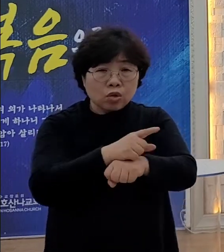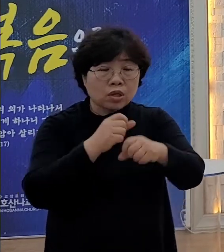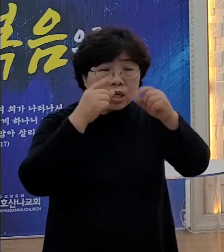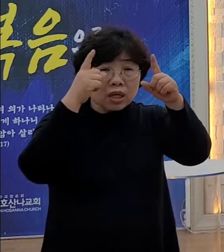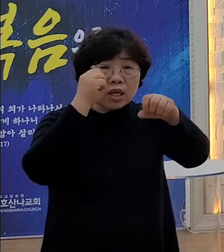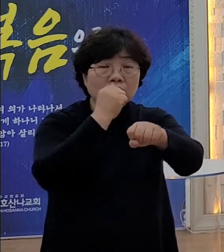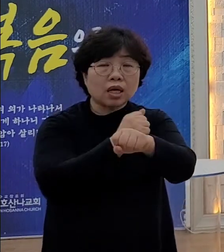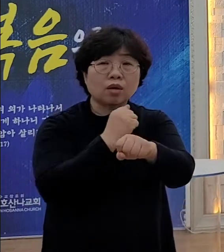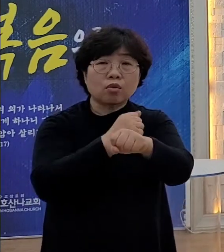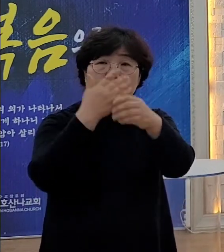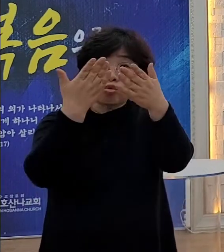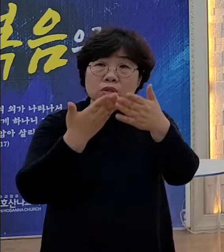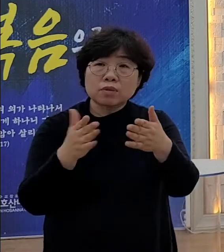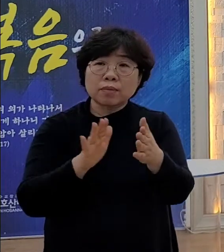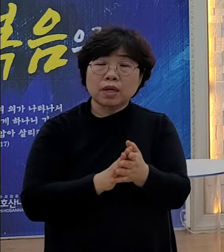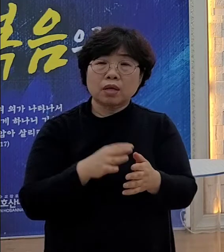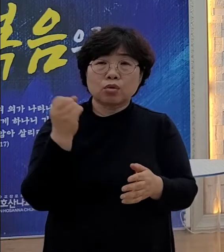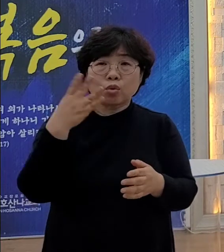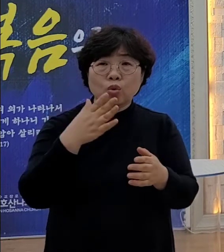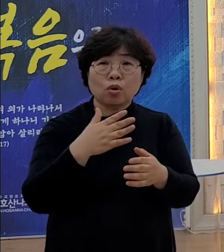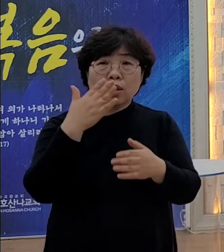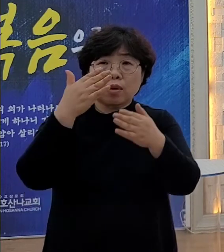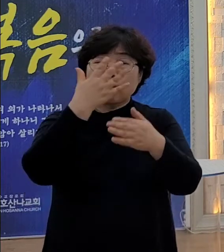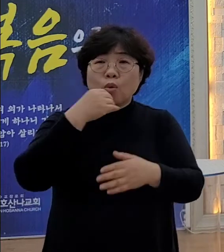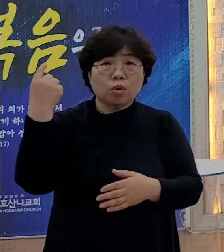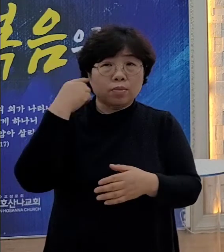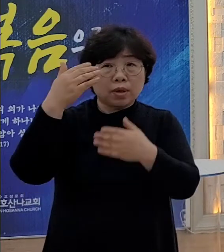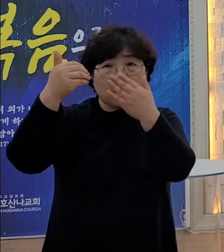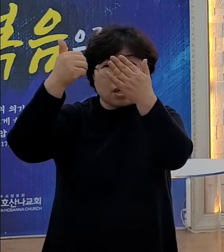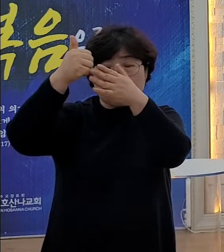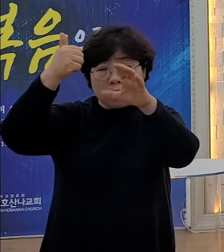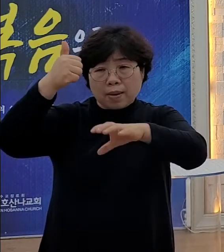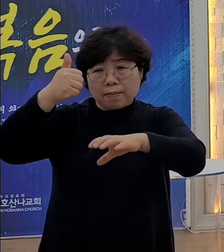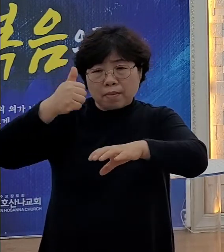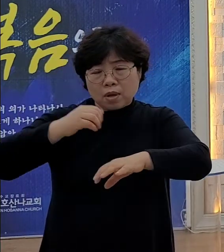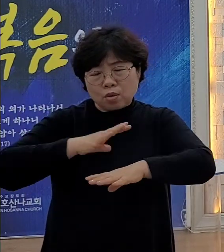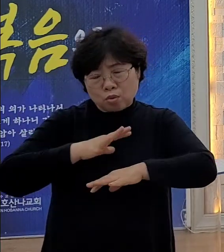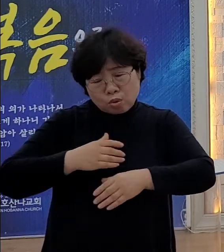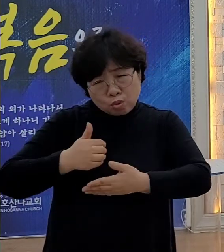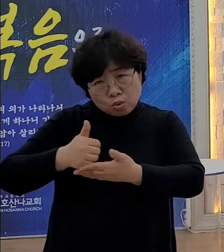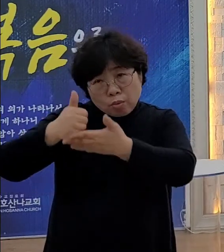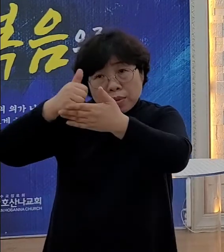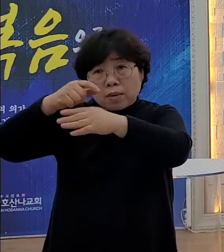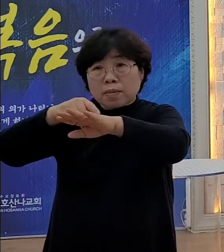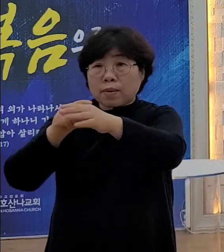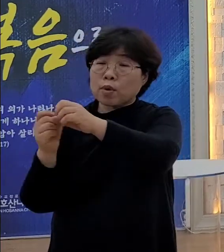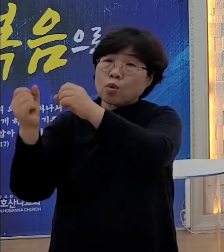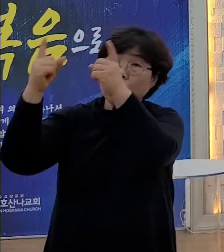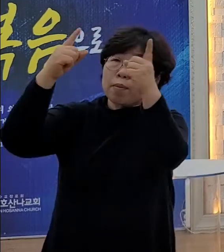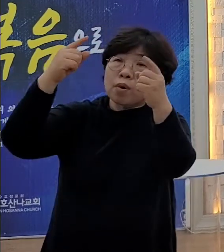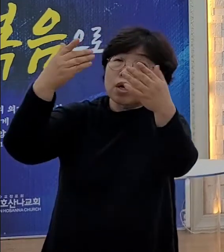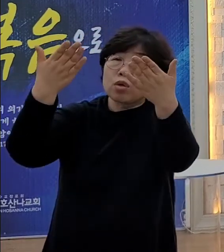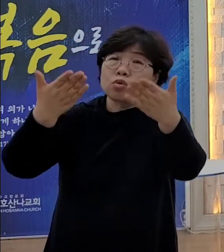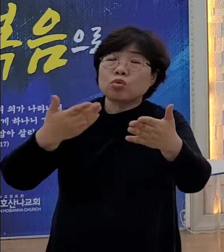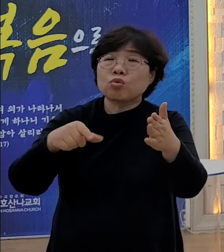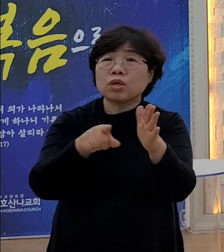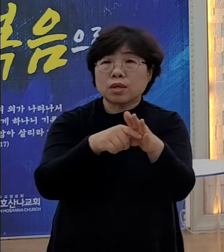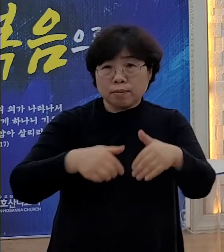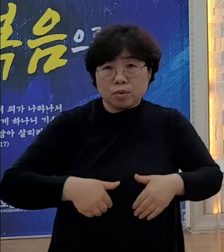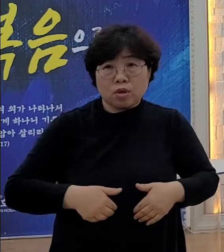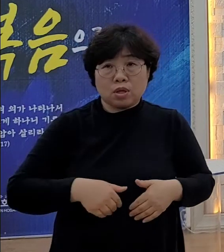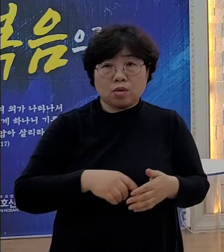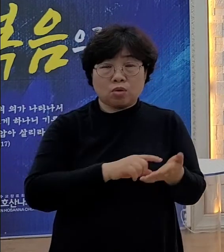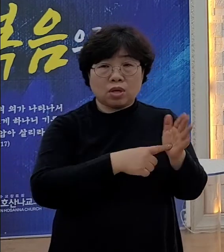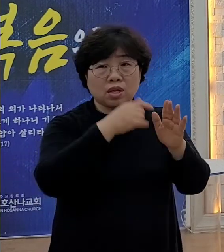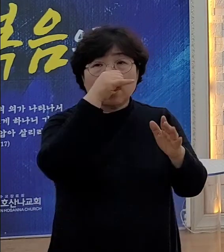복음은 우리가 하나님 앞에서의 이 경외심을 다시 회복하도록 만들어주는 귀한 도구다라고 설명하고 있습니다. 여러분